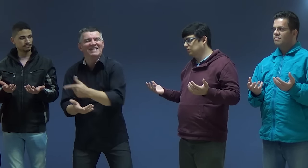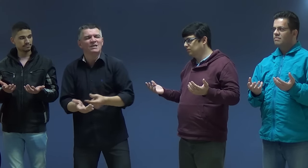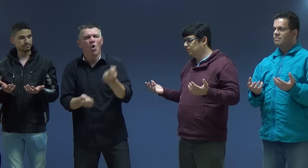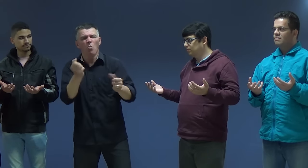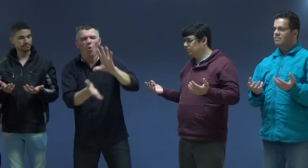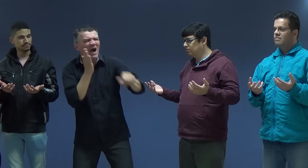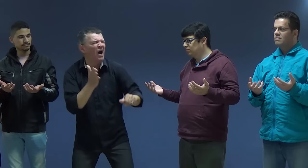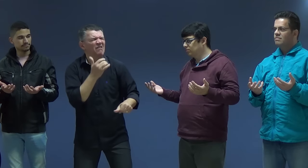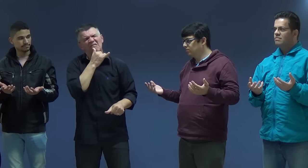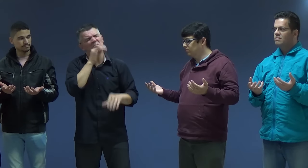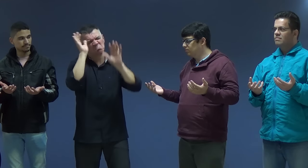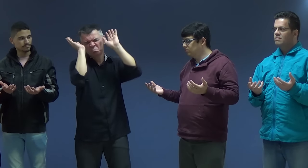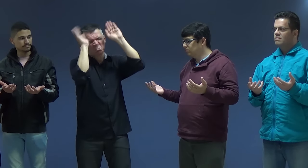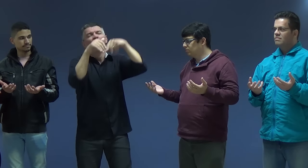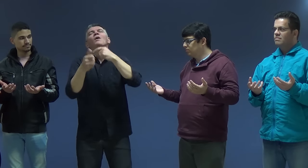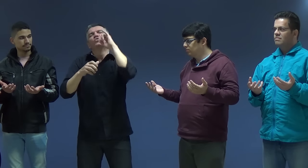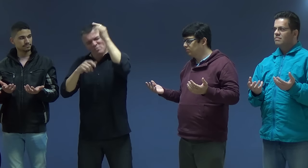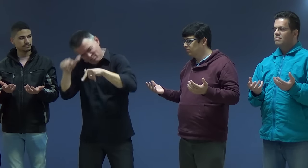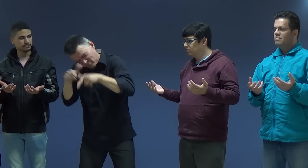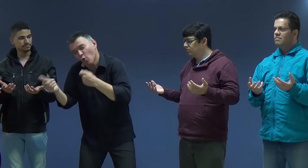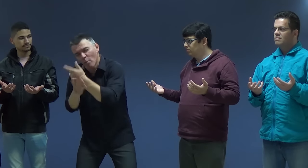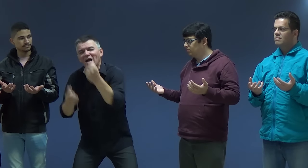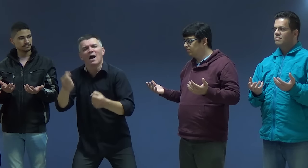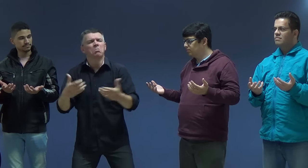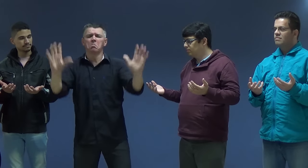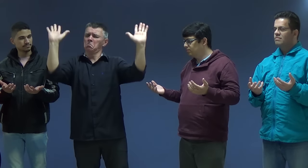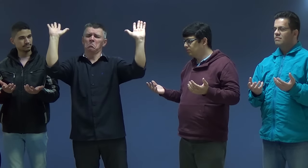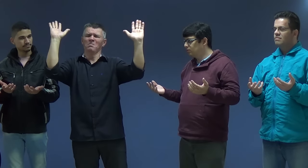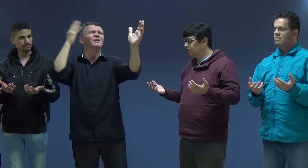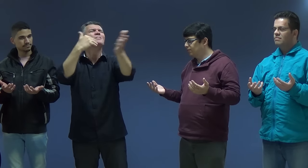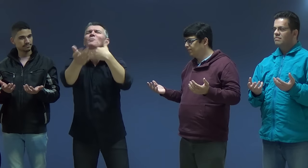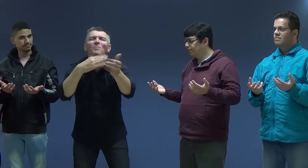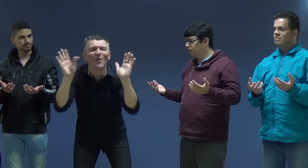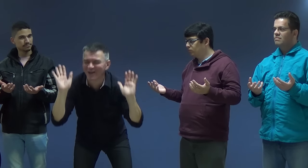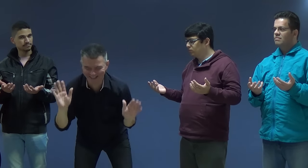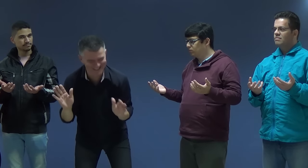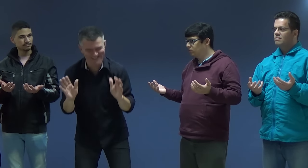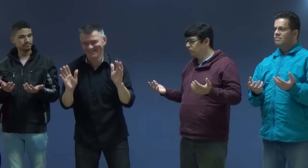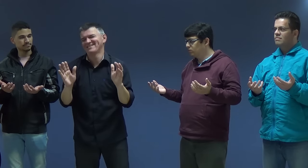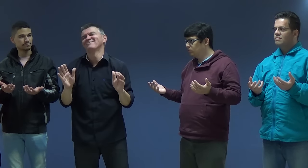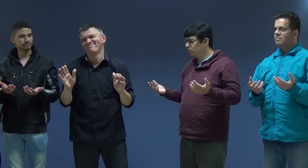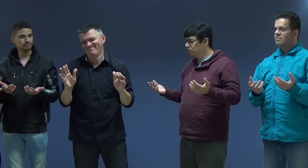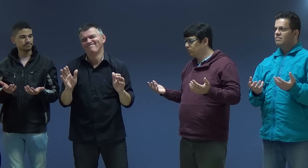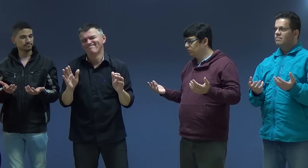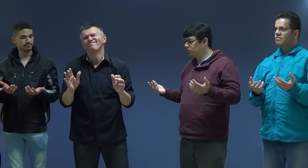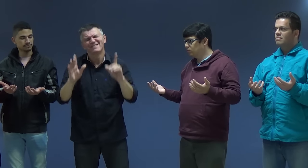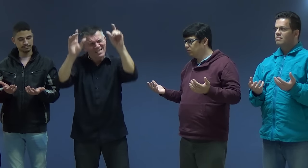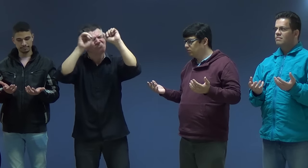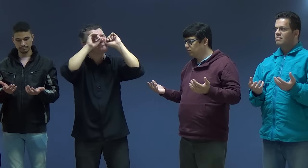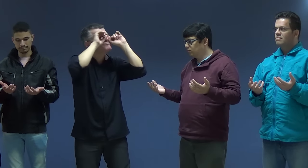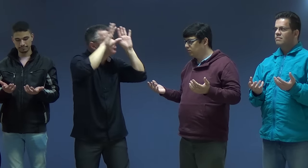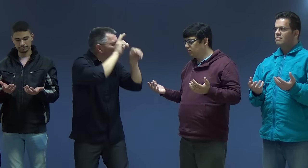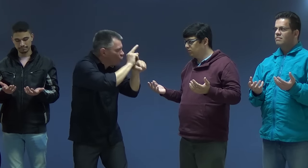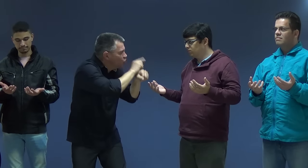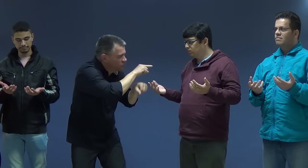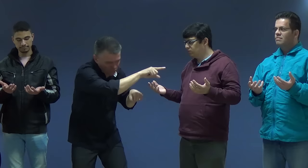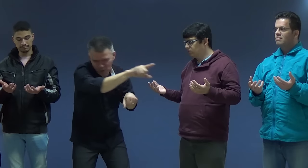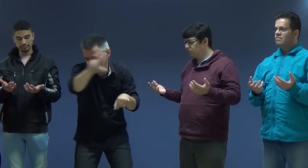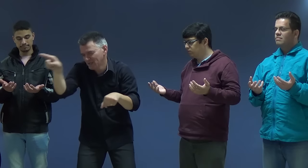depois, conseguir comprar as coisas de novo, comprar um carro, o que for, não importa. Que o Senhor abençoe, que o